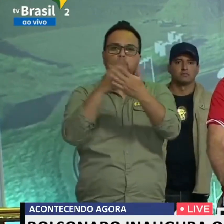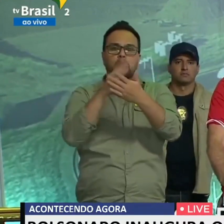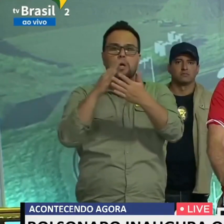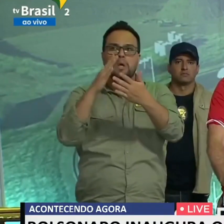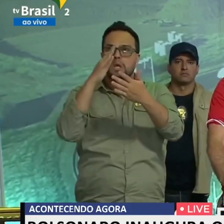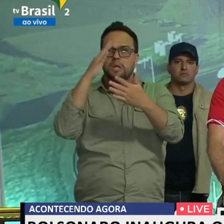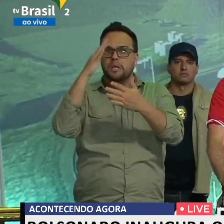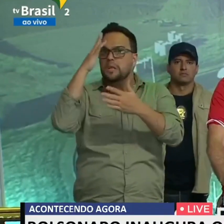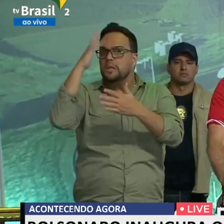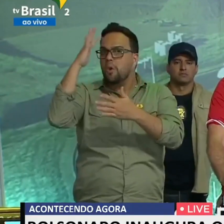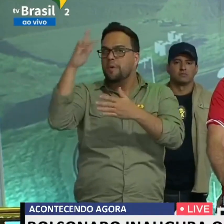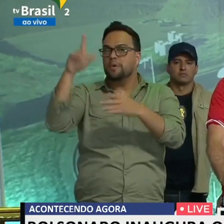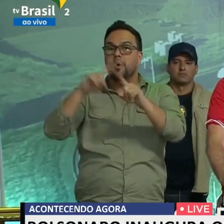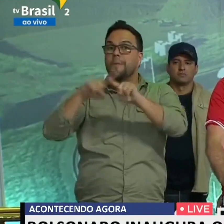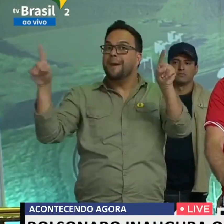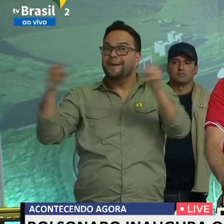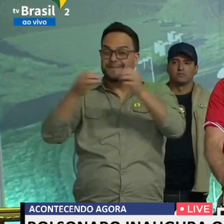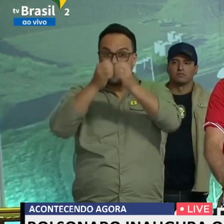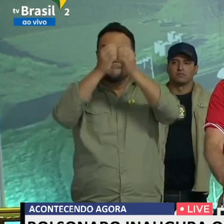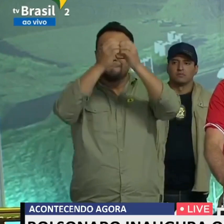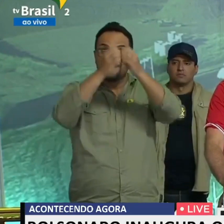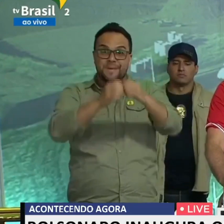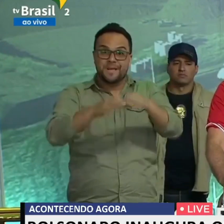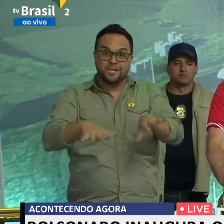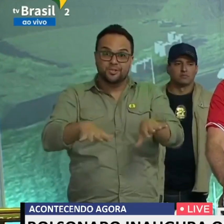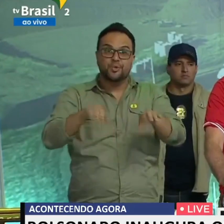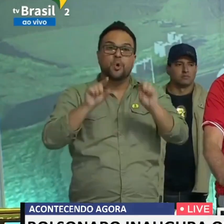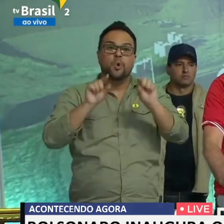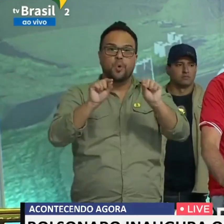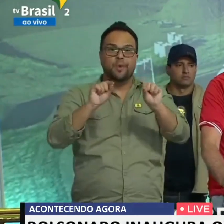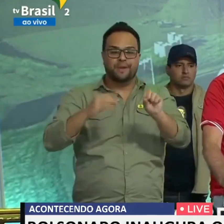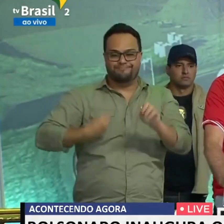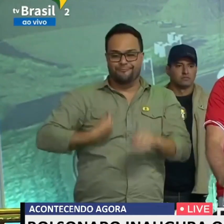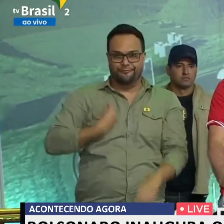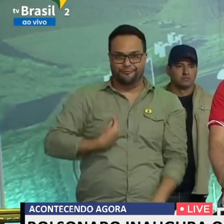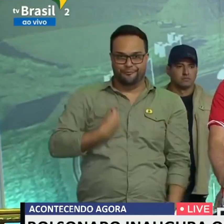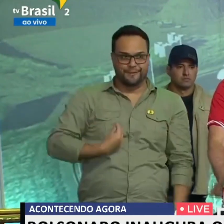mas que afetaram diretamente as nossas vidas.